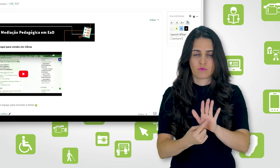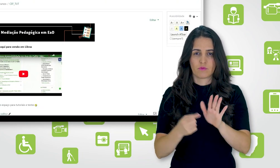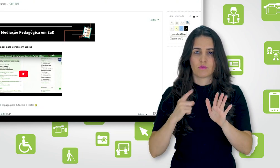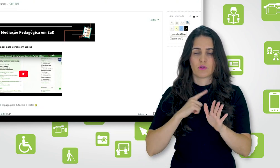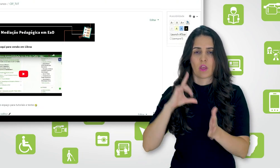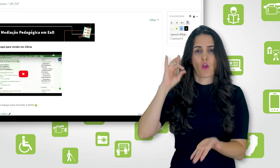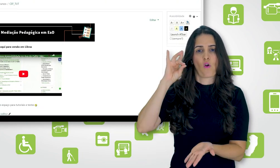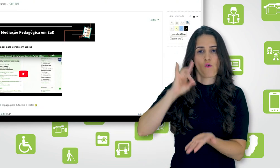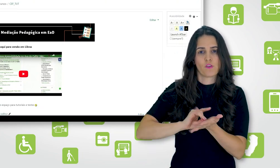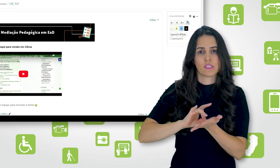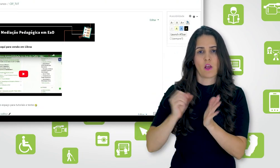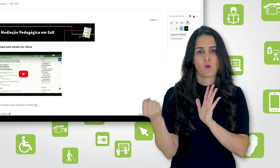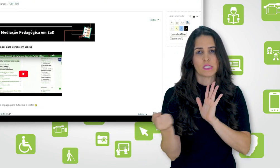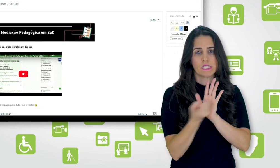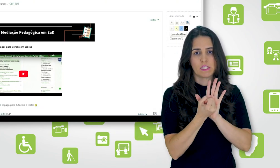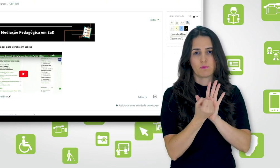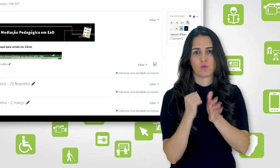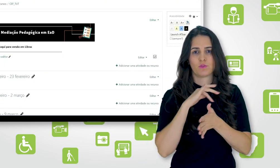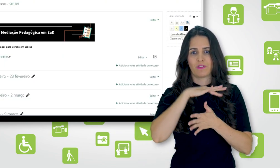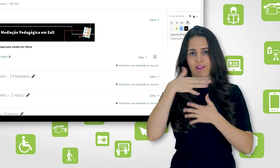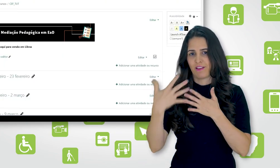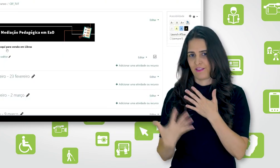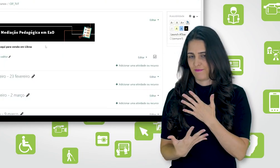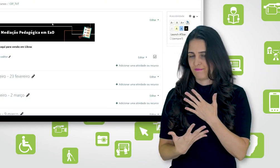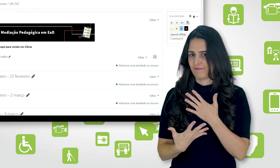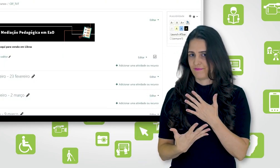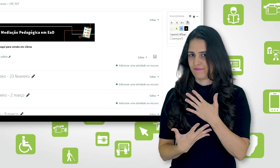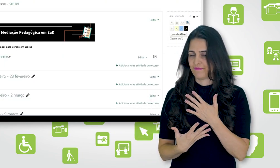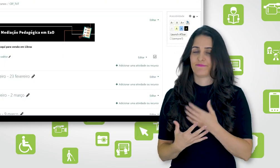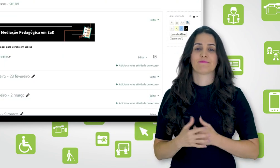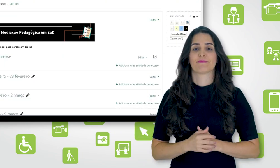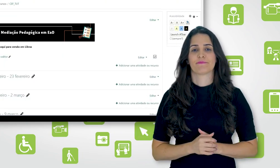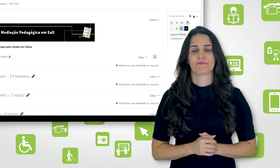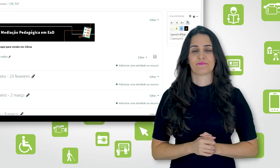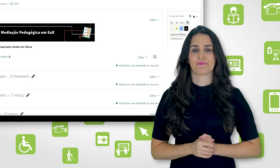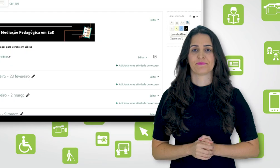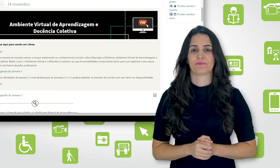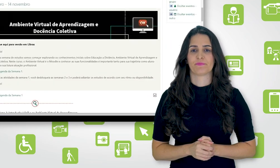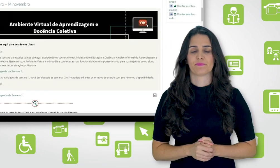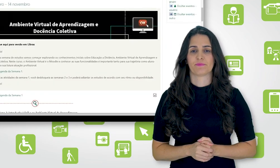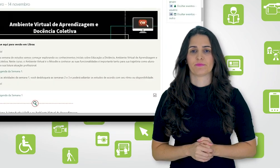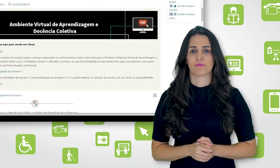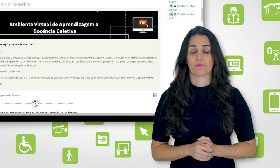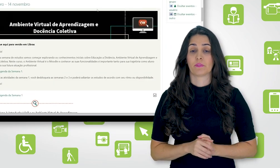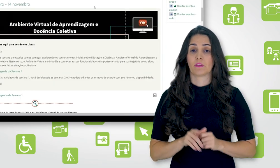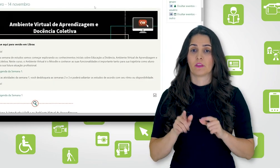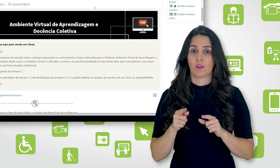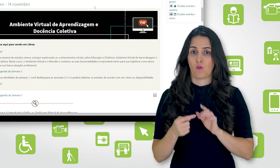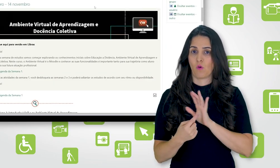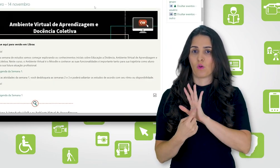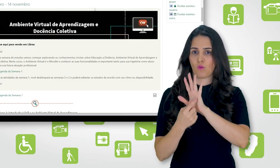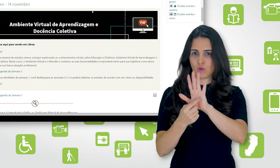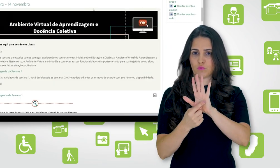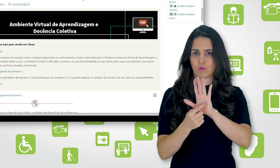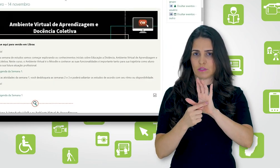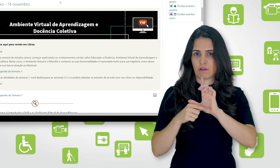símbolo oficial da libras vou te mostrar aqui em outra sala as possibilidades